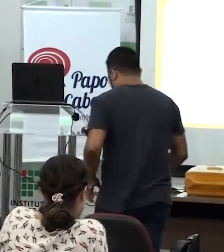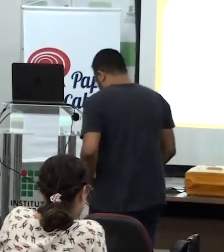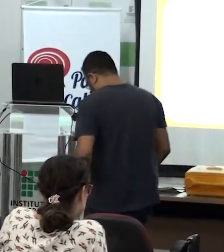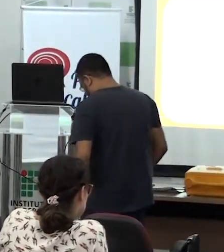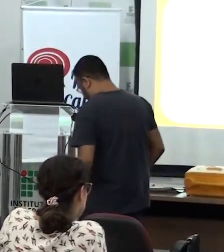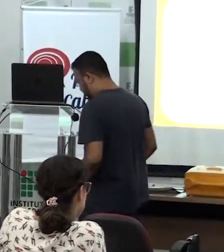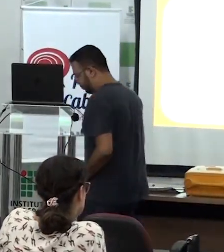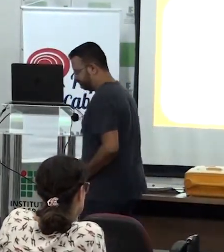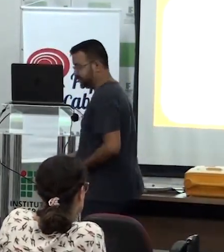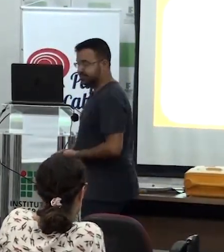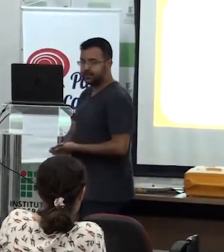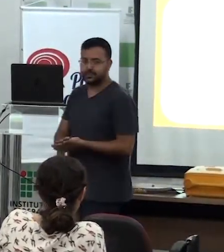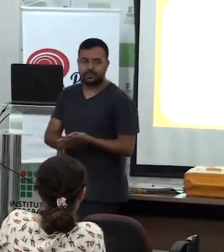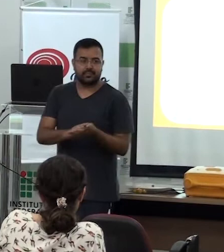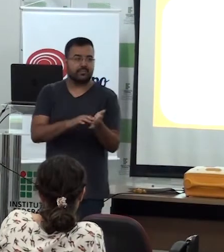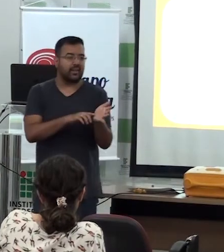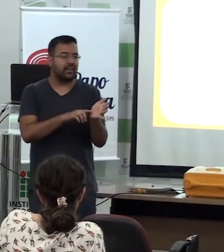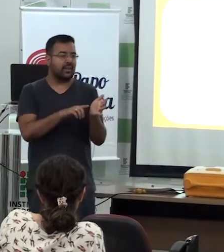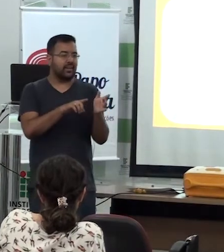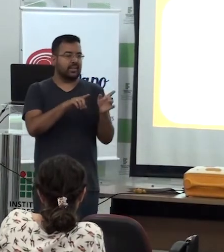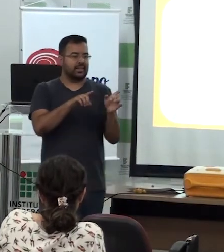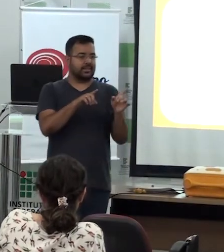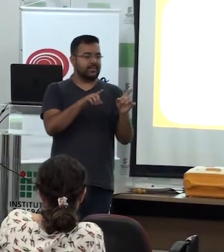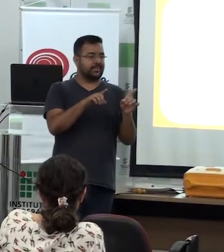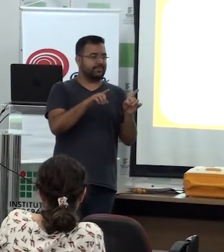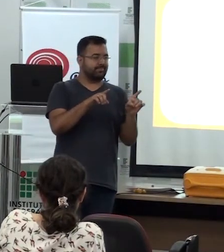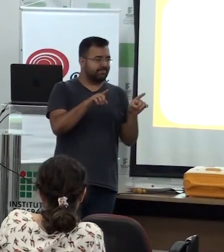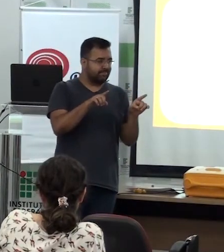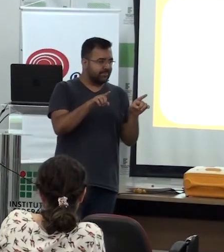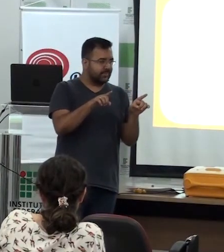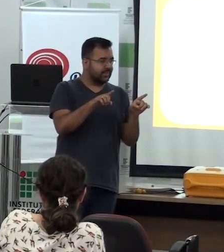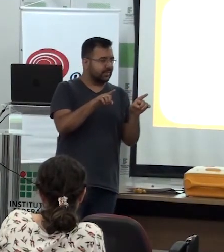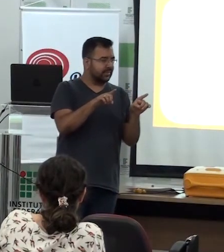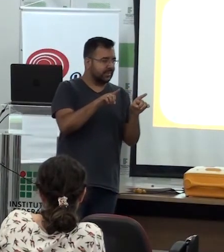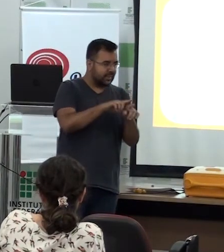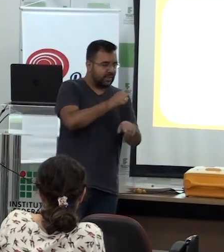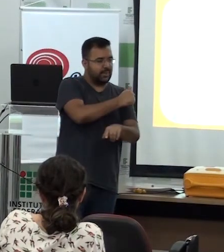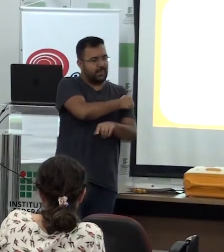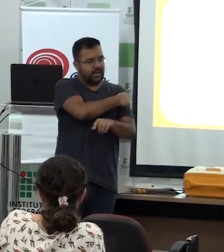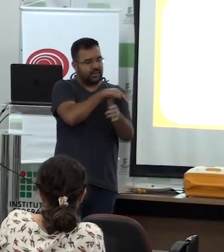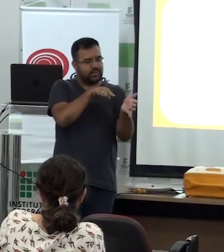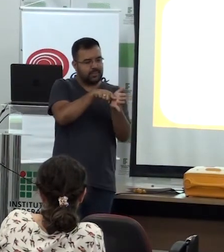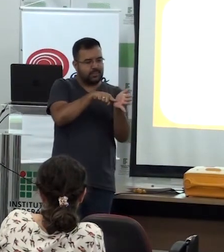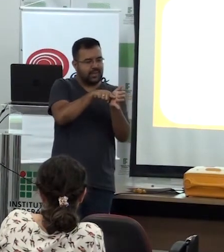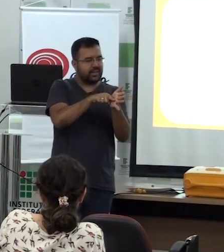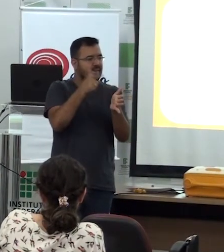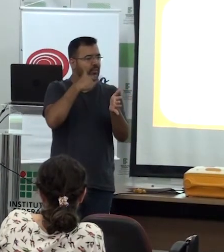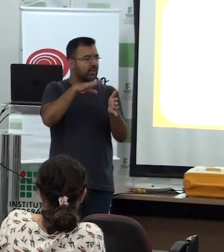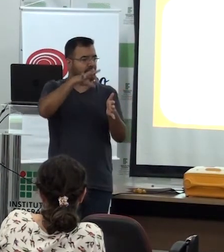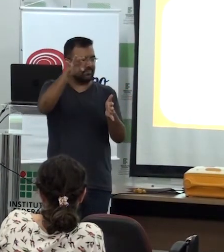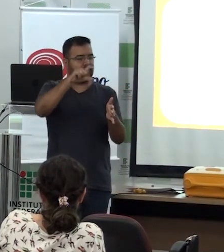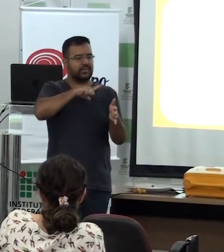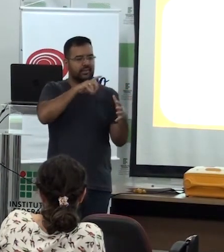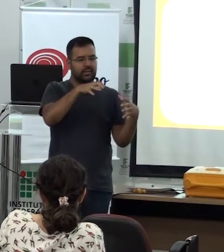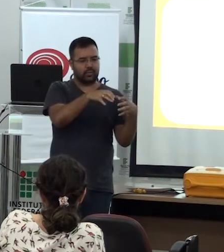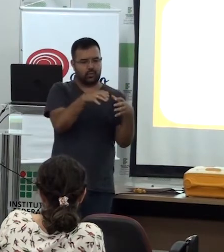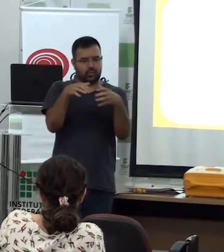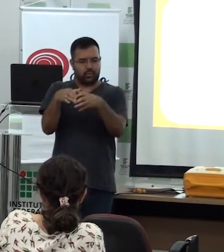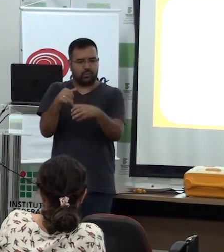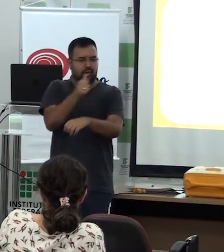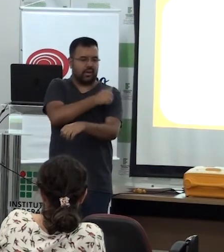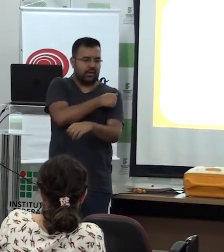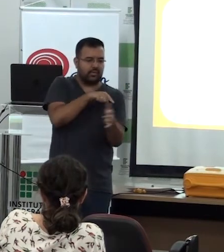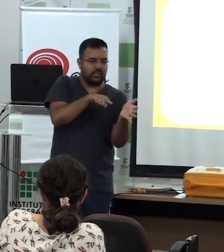Bom, também foram destaques nesse ano os alunos de iniciação científica. Temos duas categorias, alunos de